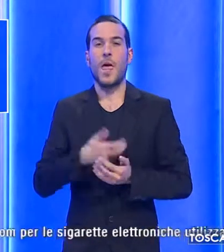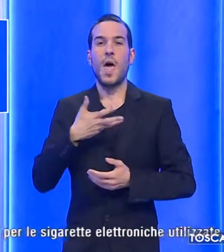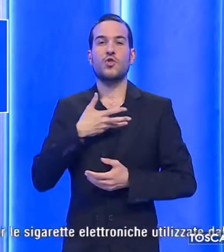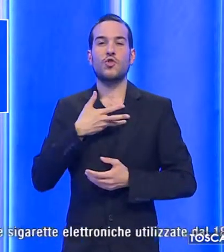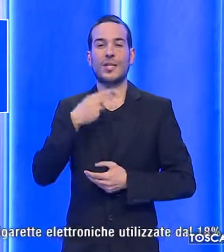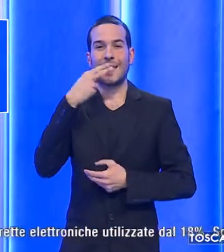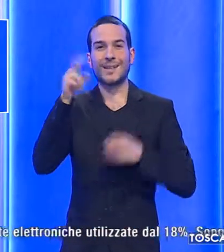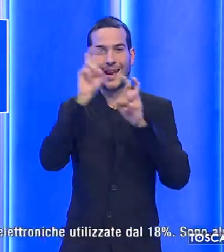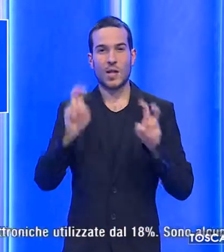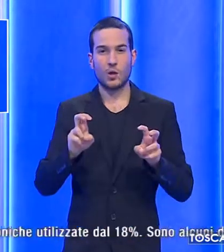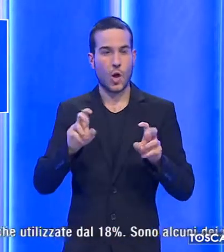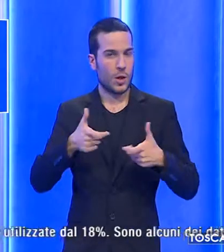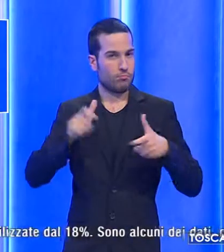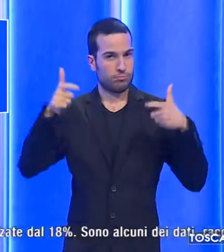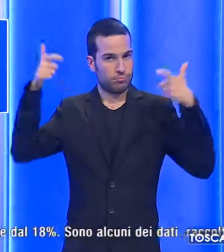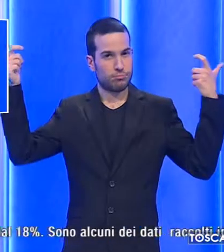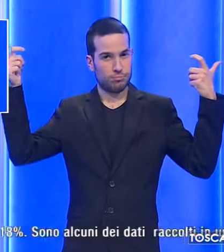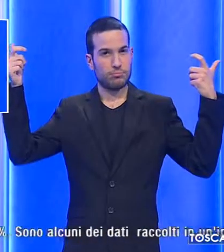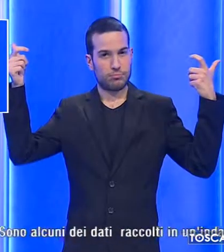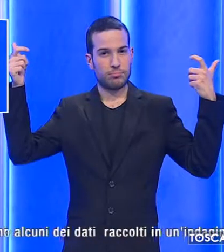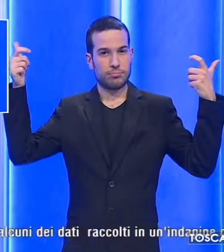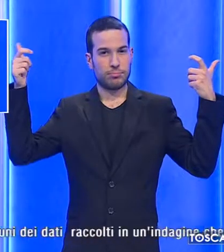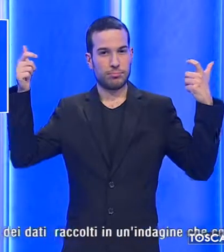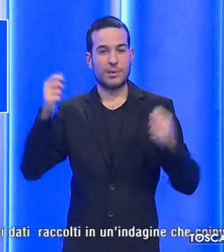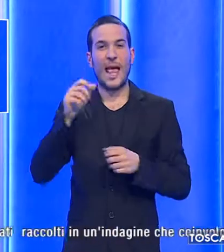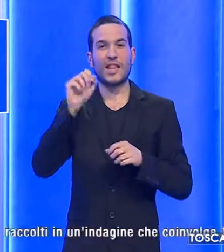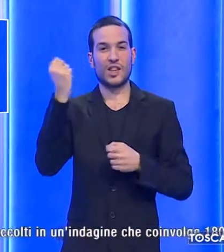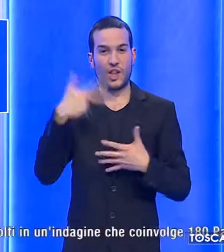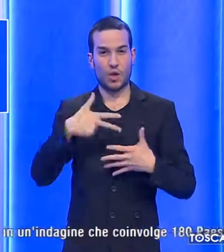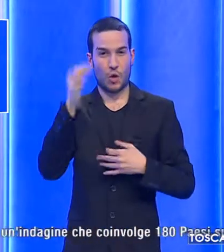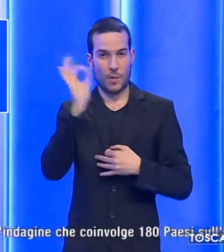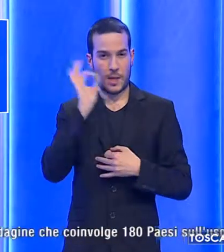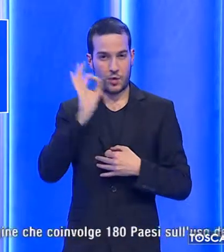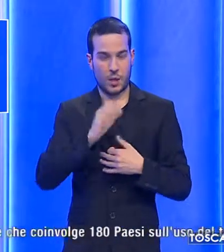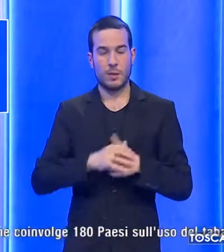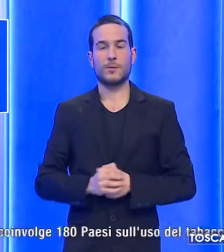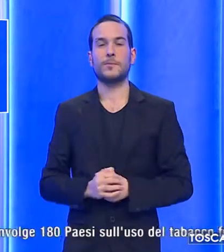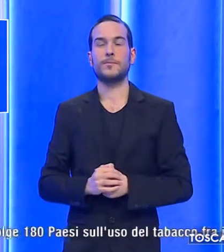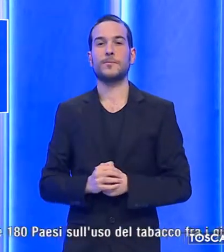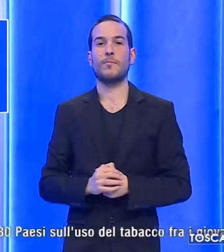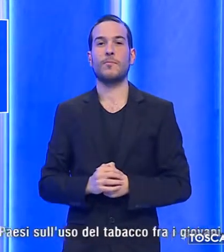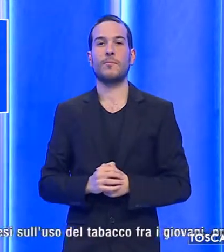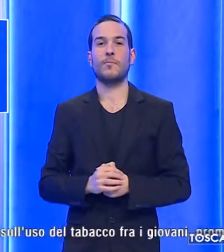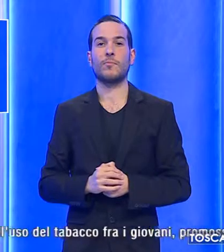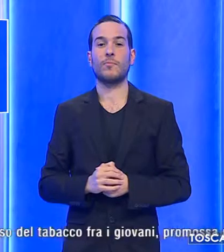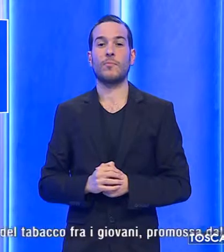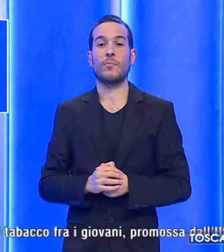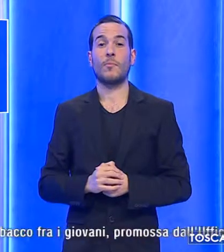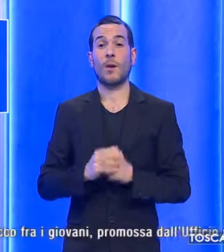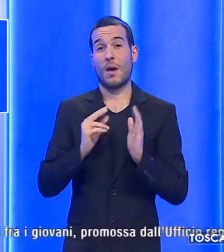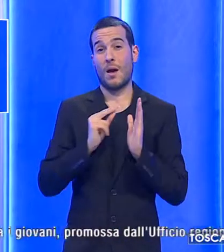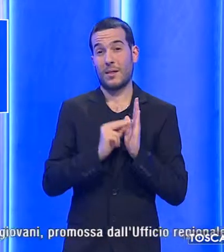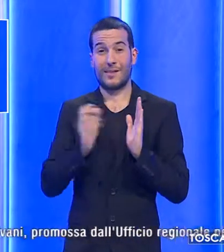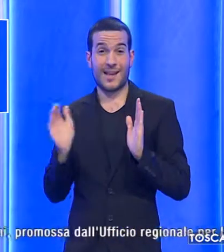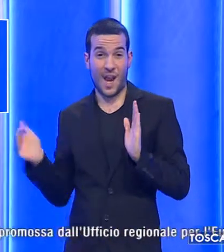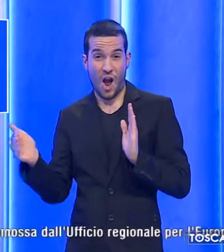sigarette elettroniche utilizzate dal 18%. Sono alcuni dei dati raccolti in un